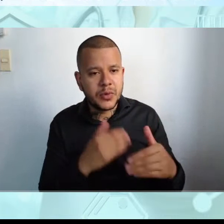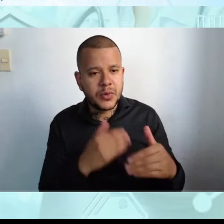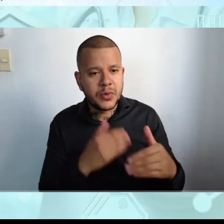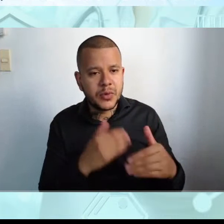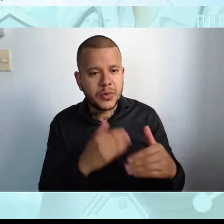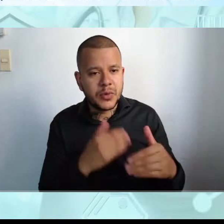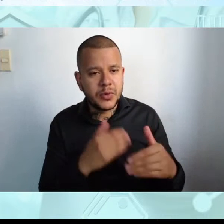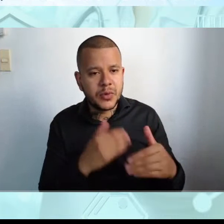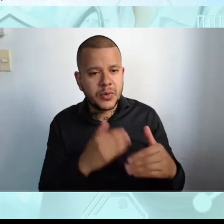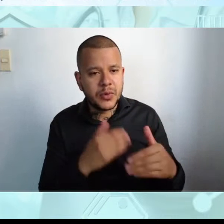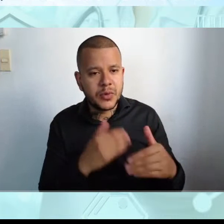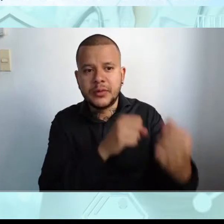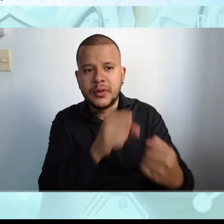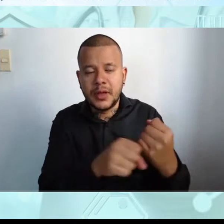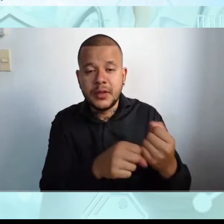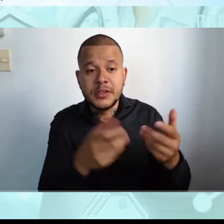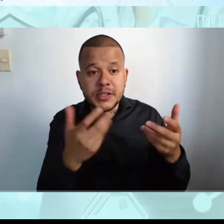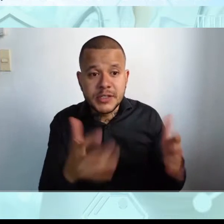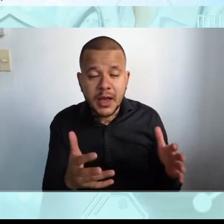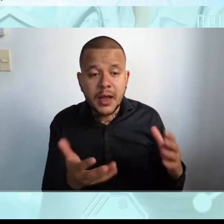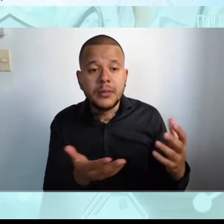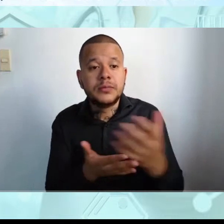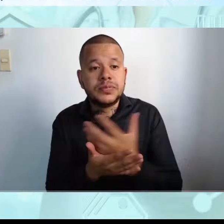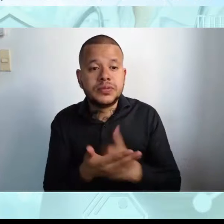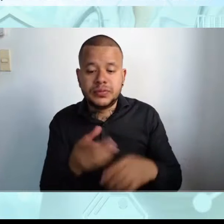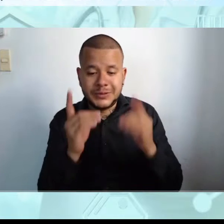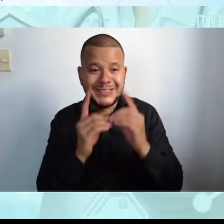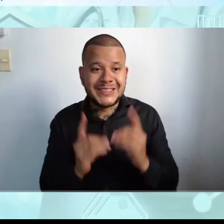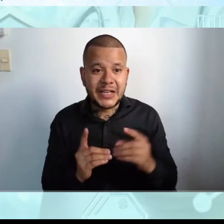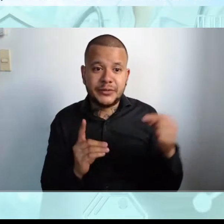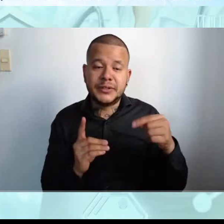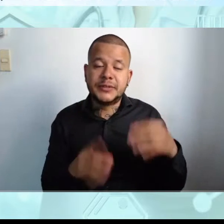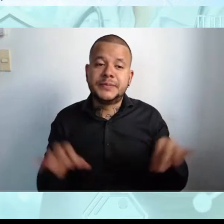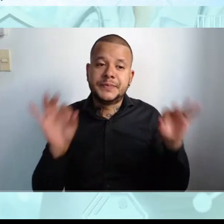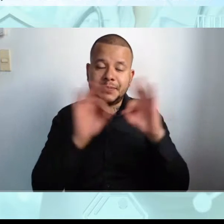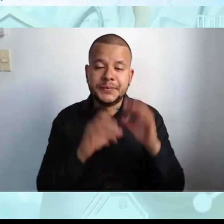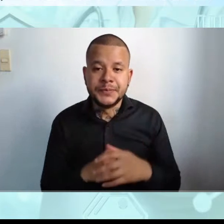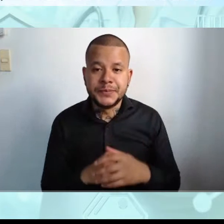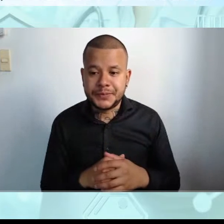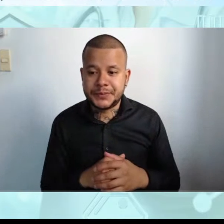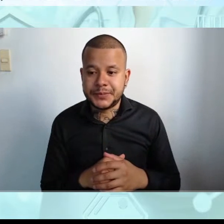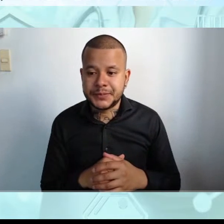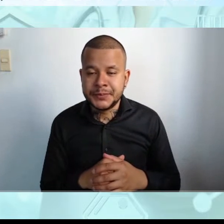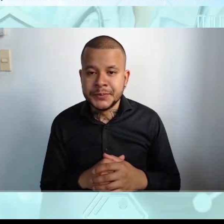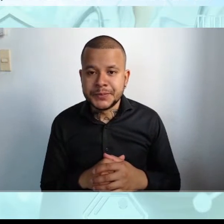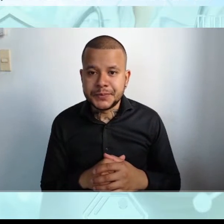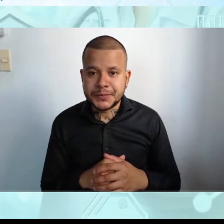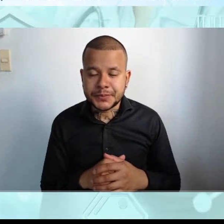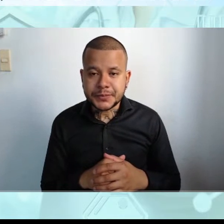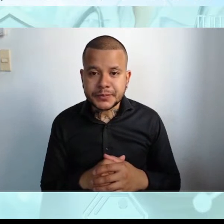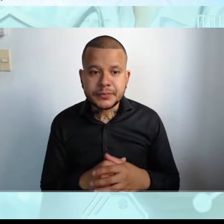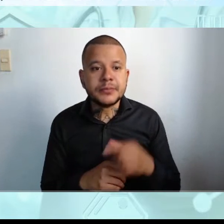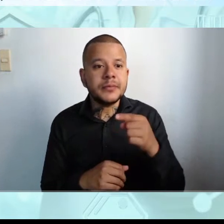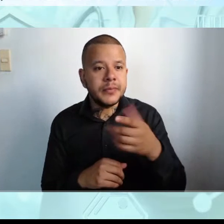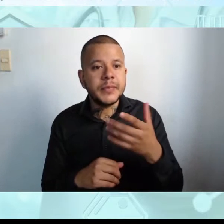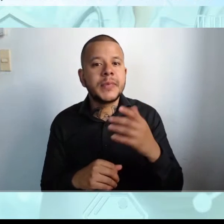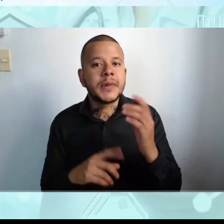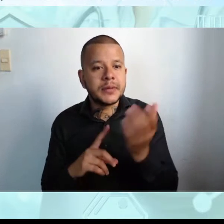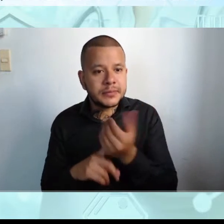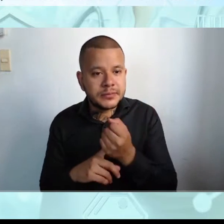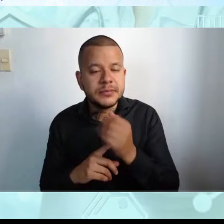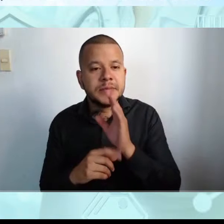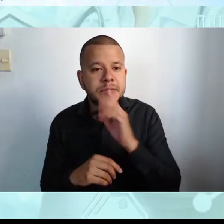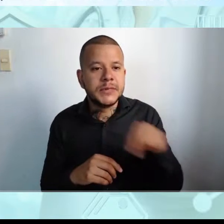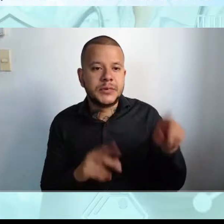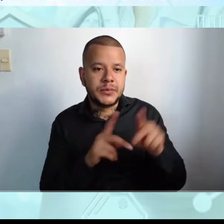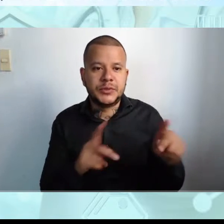año, vamos a contar con unos datos importantes que van a verse reflejados en el beneficio de la misma